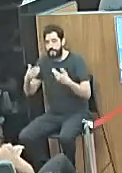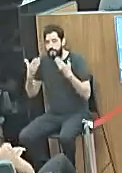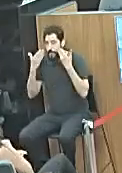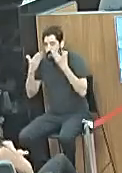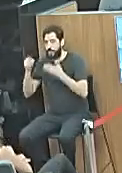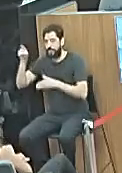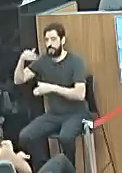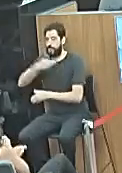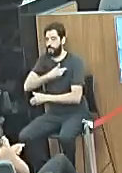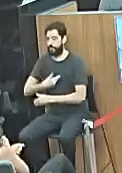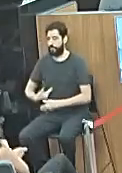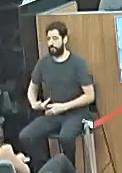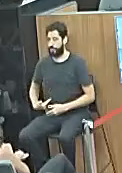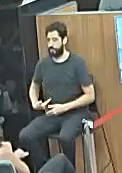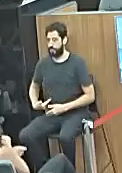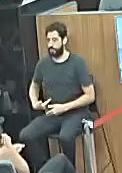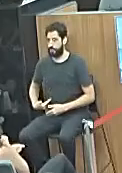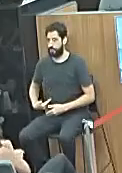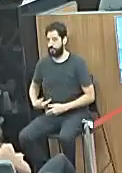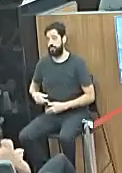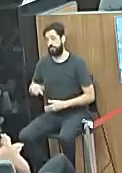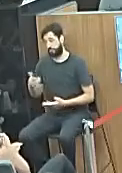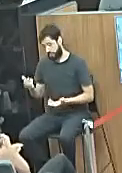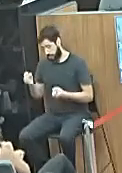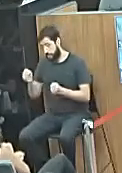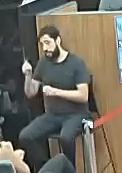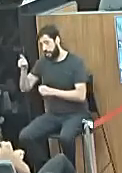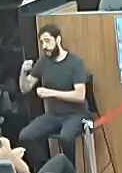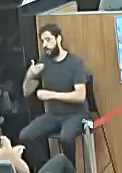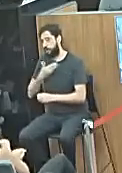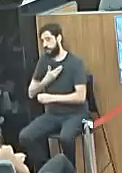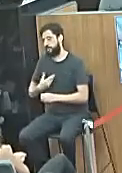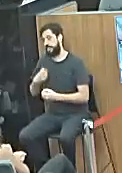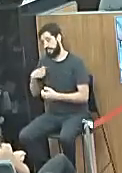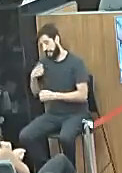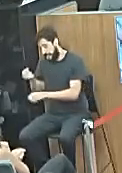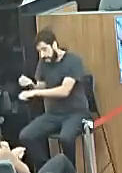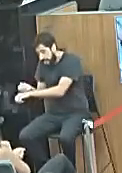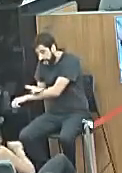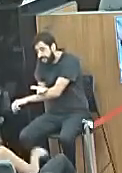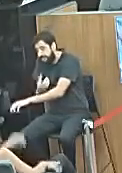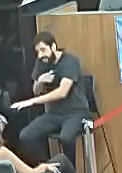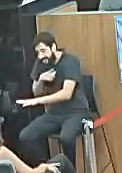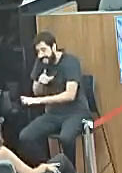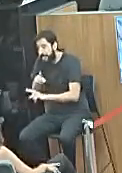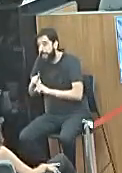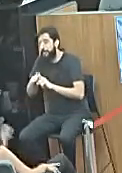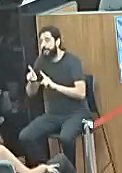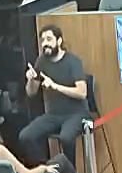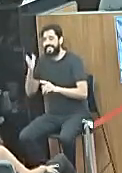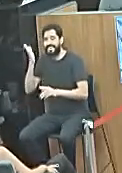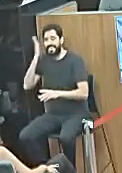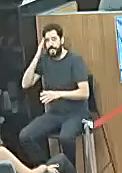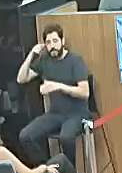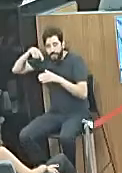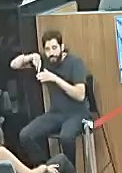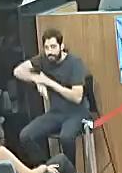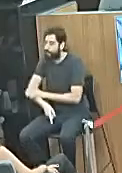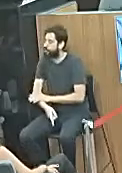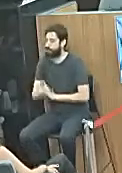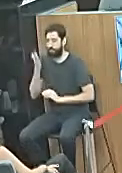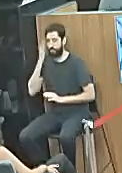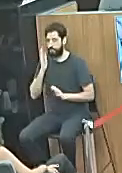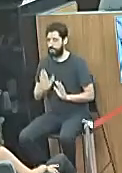governo por mais sensibilidade que ele procurar t ele não vai saber o que é viver numa